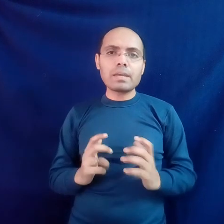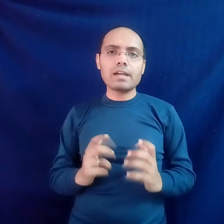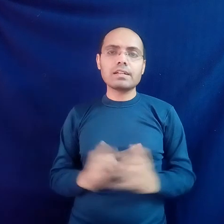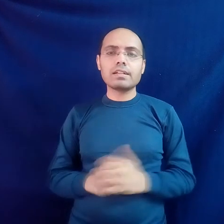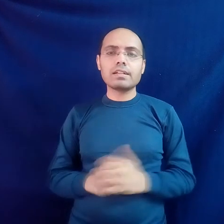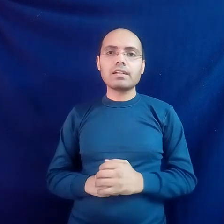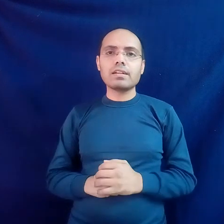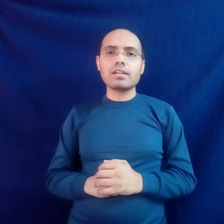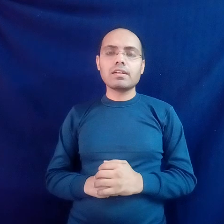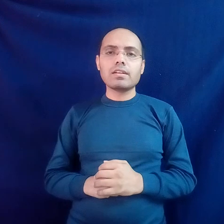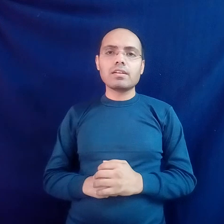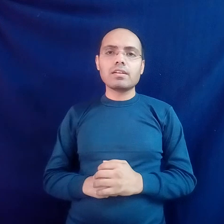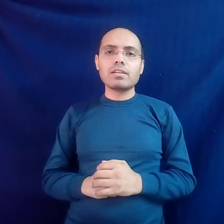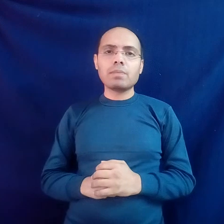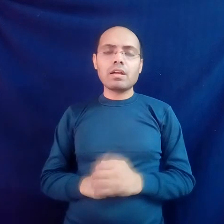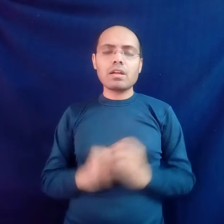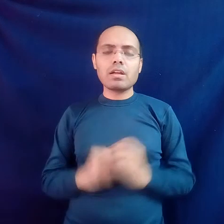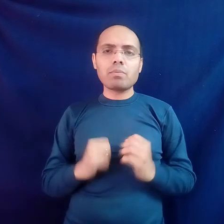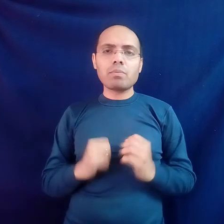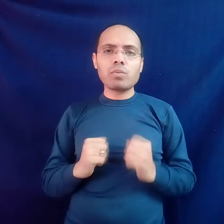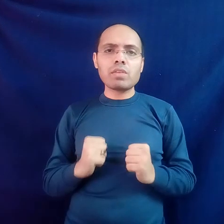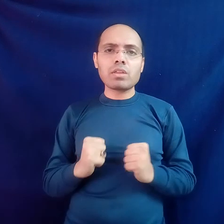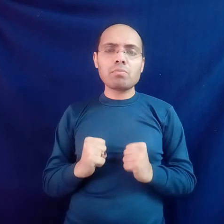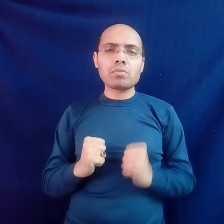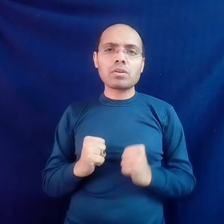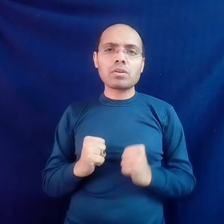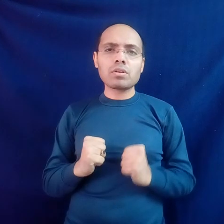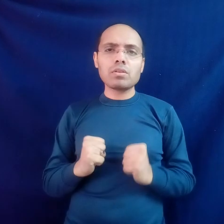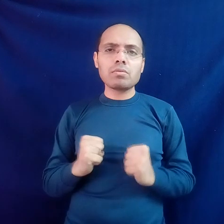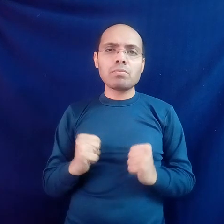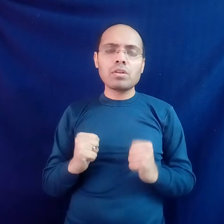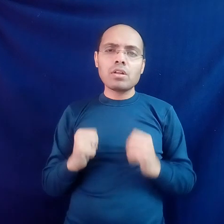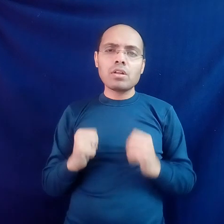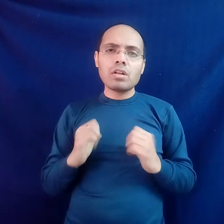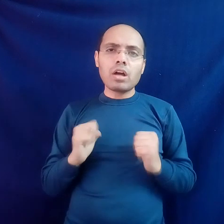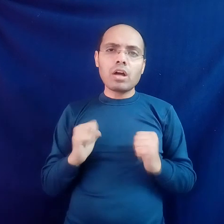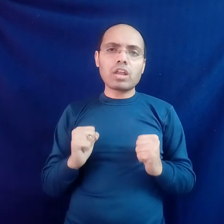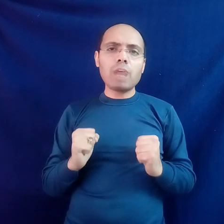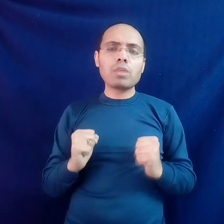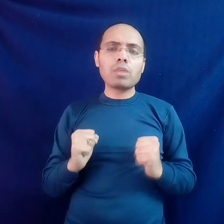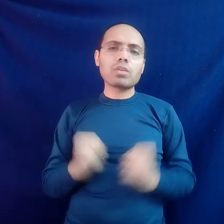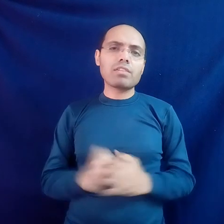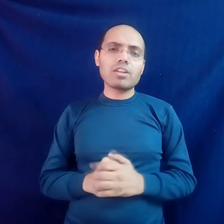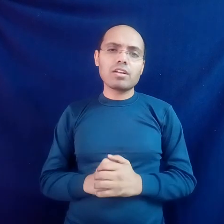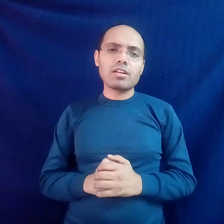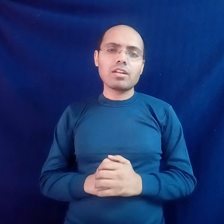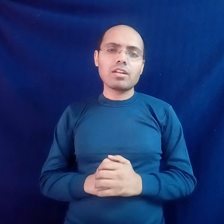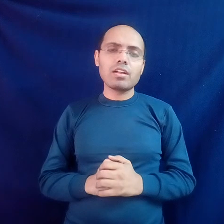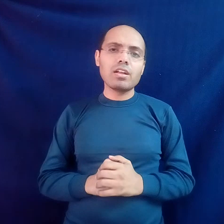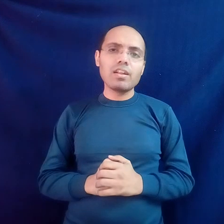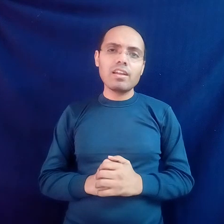अब क्या, मैं पूरी तरह से असहाय महसूस कर रहा था,